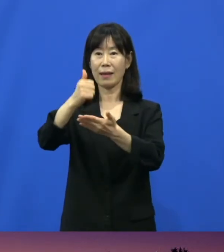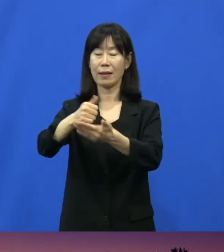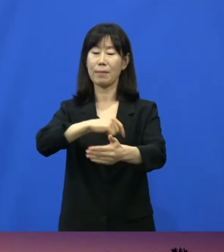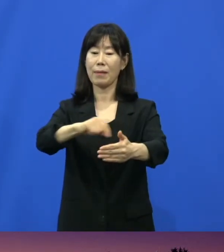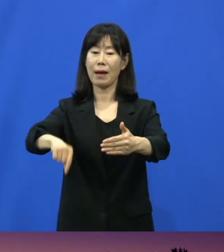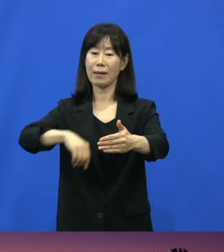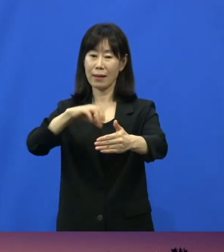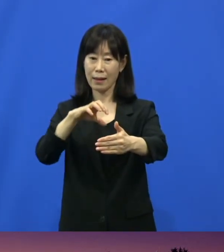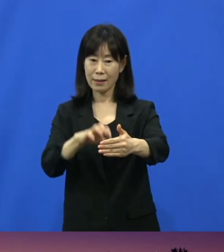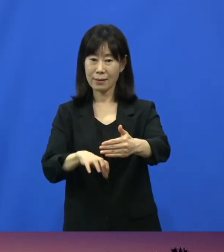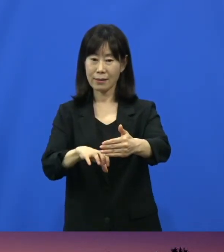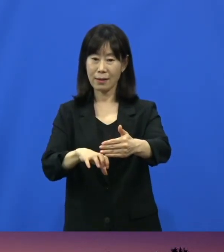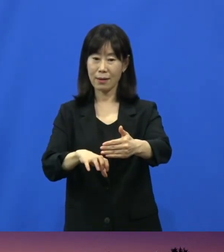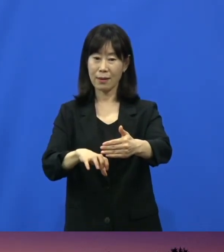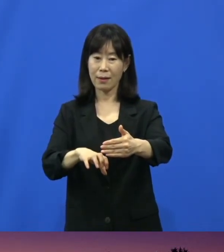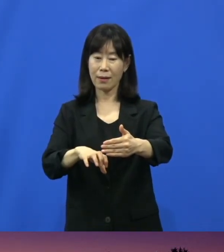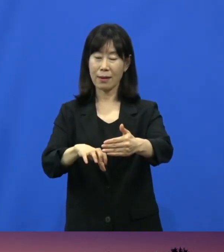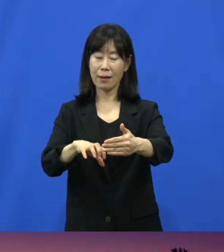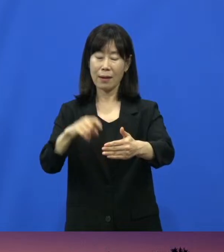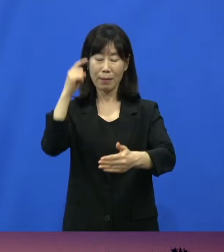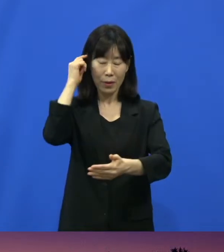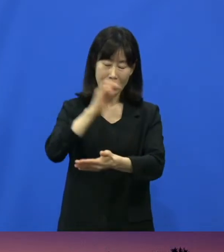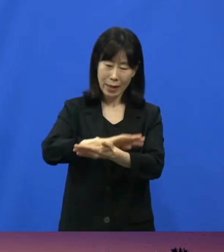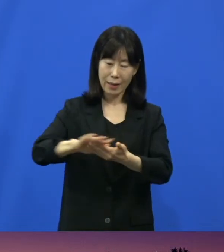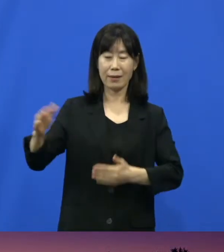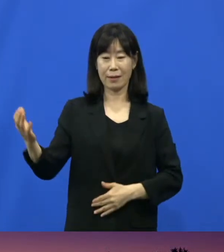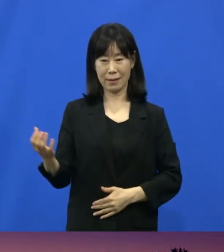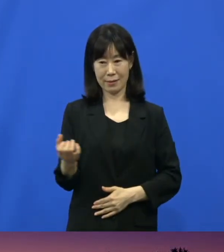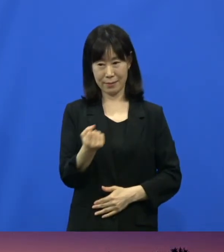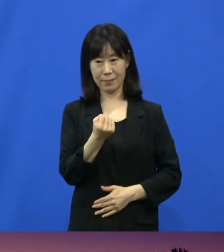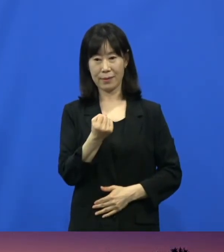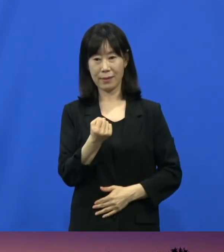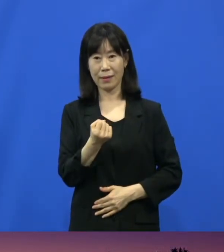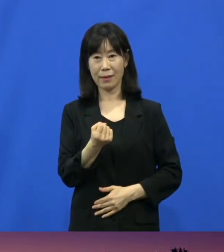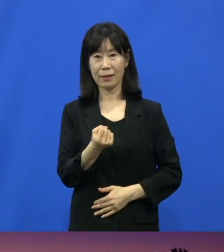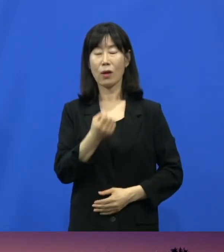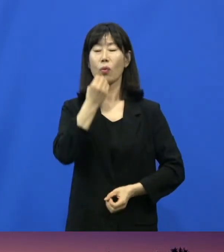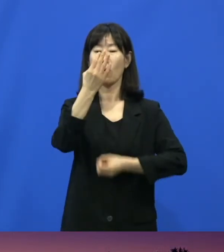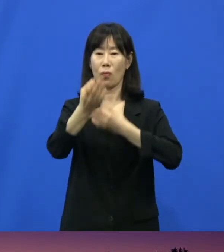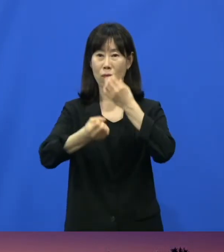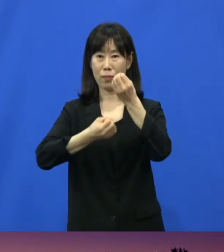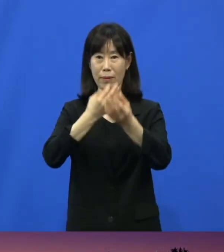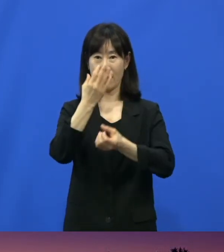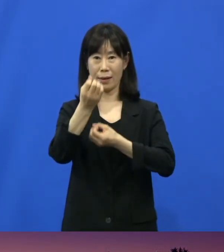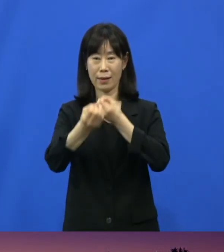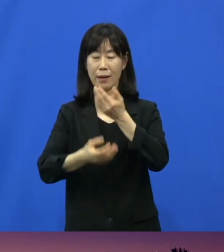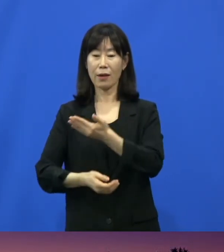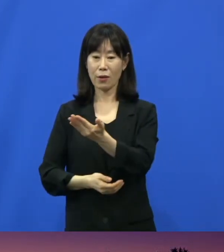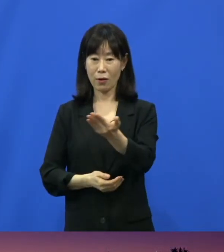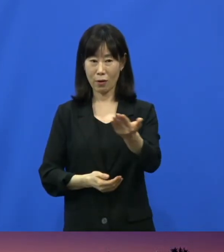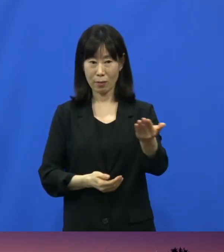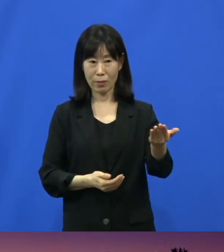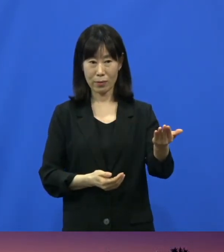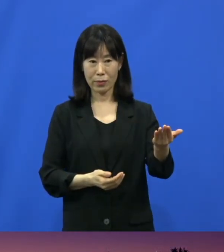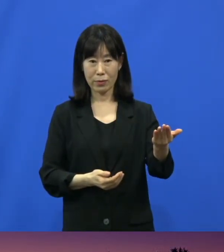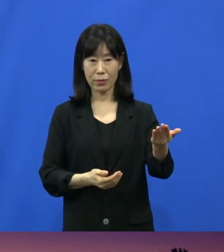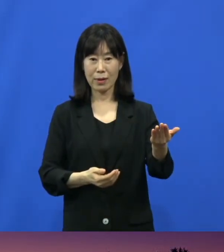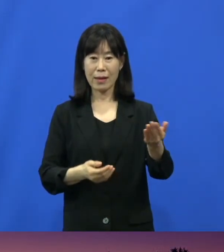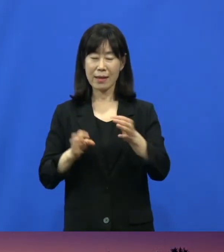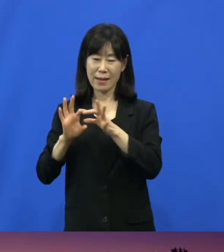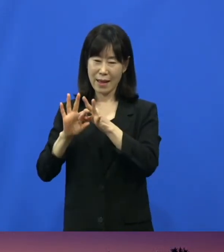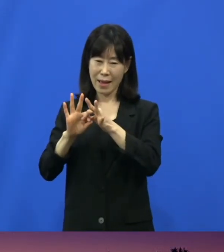안에서 안식을 누립니다. 이 고백이 여러분들에게